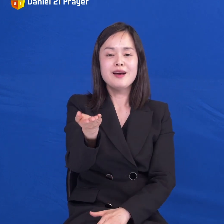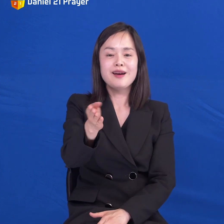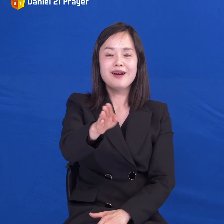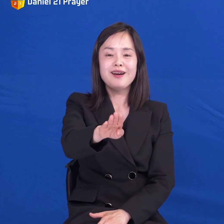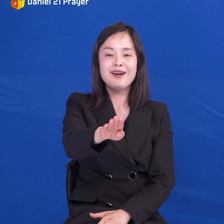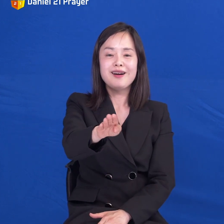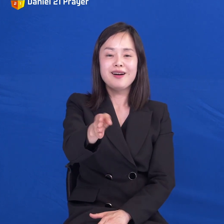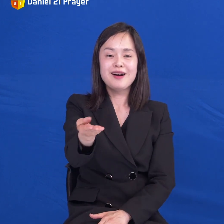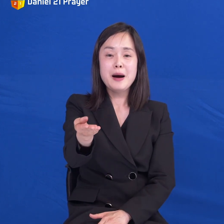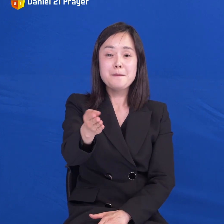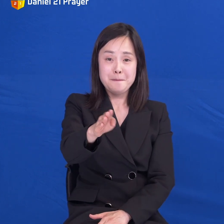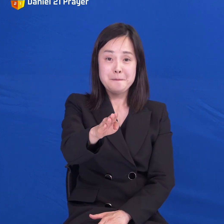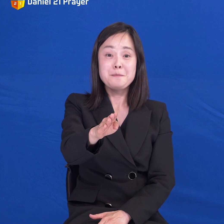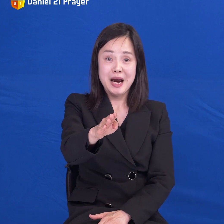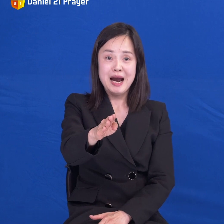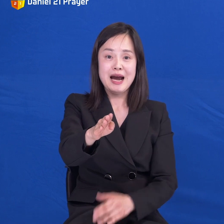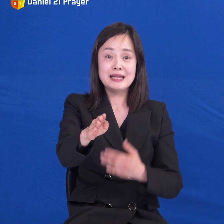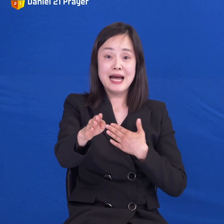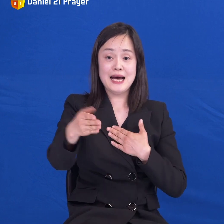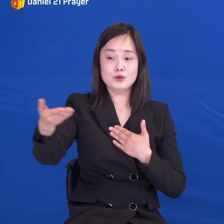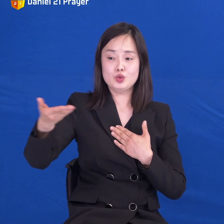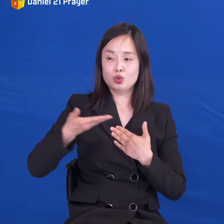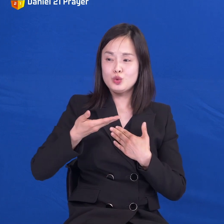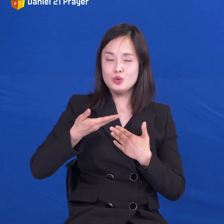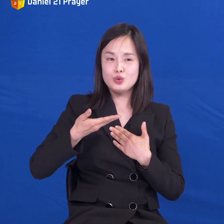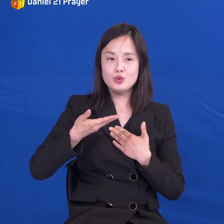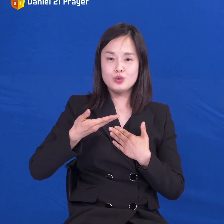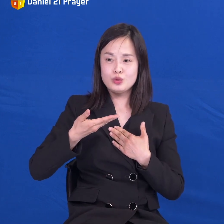그럽니다. 먹어야 합니까?